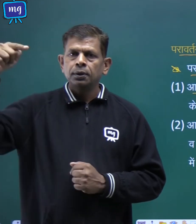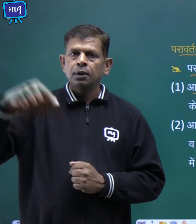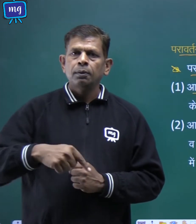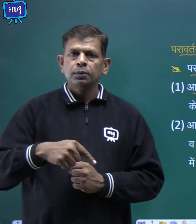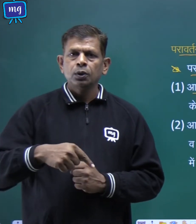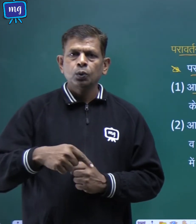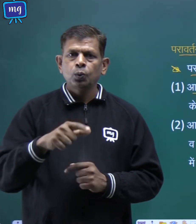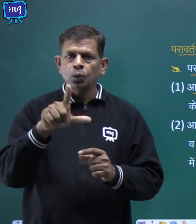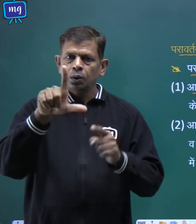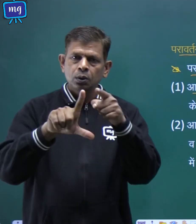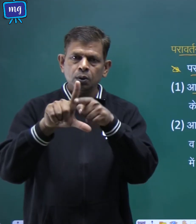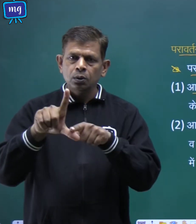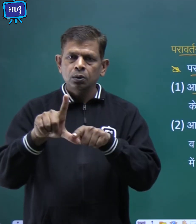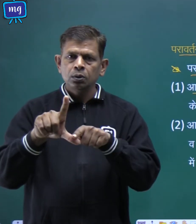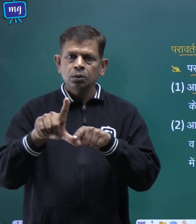कोण